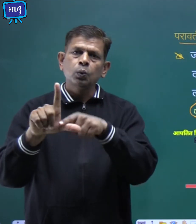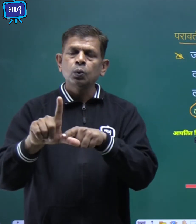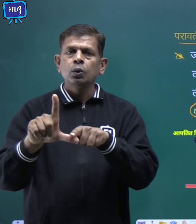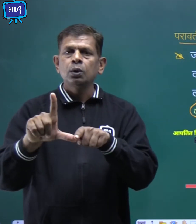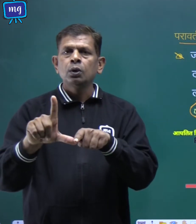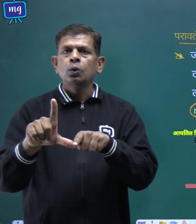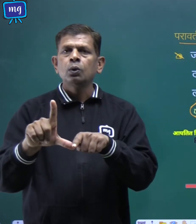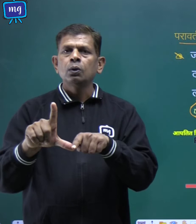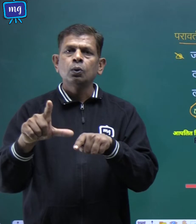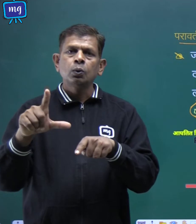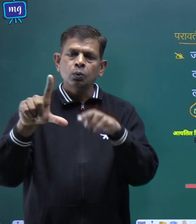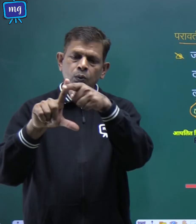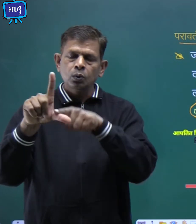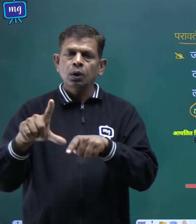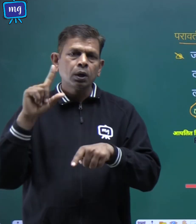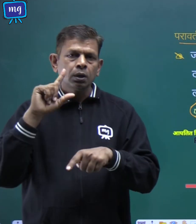कोण I